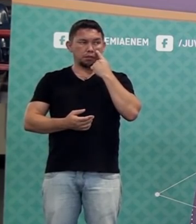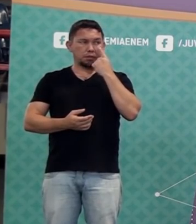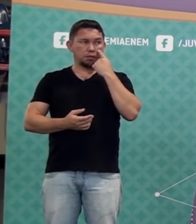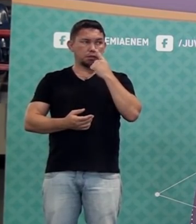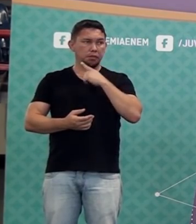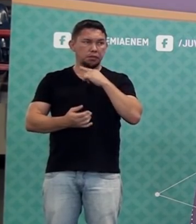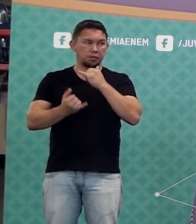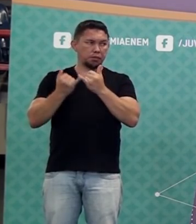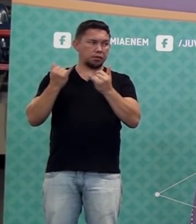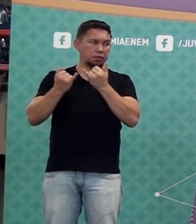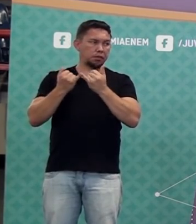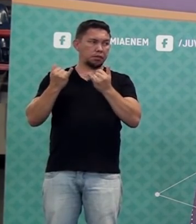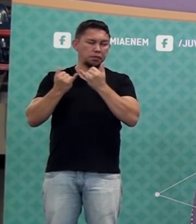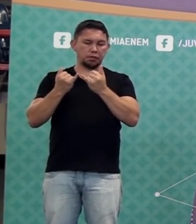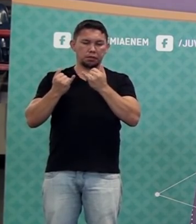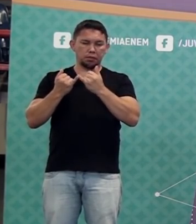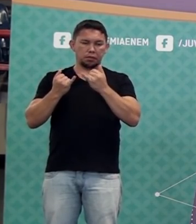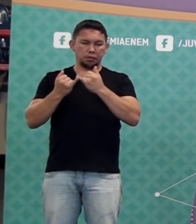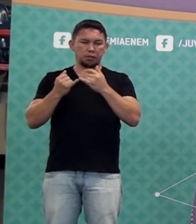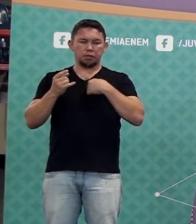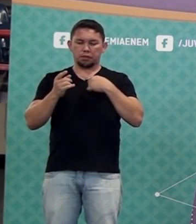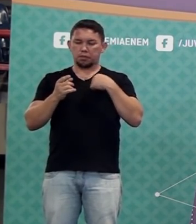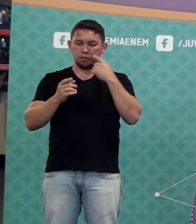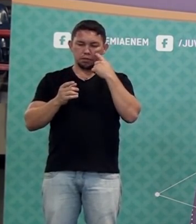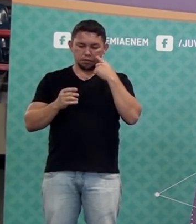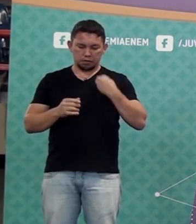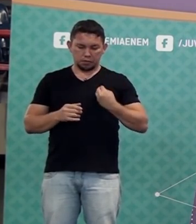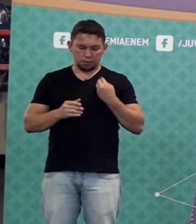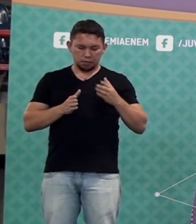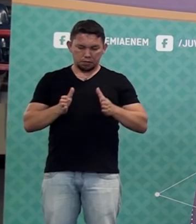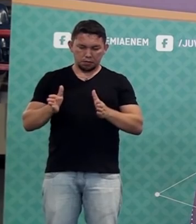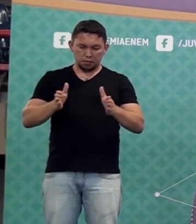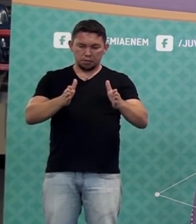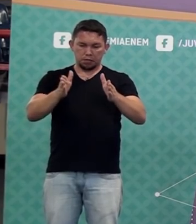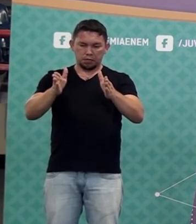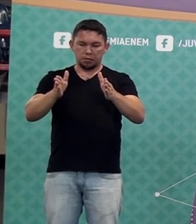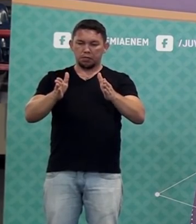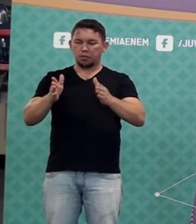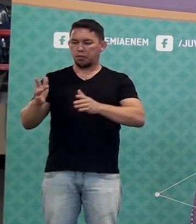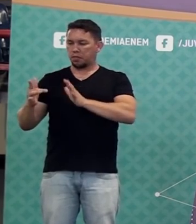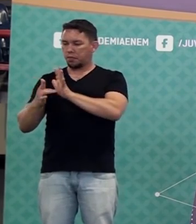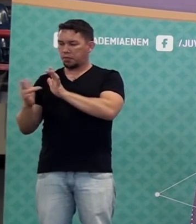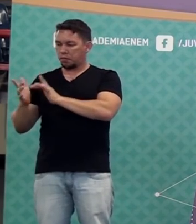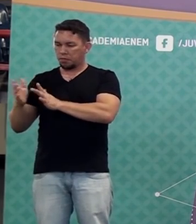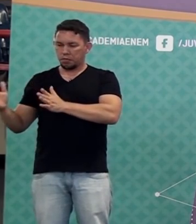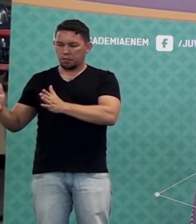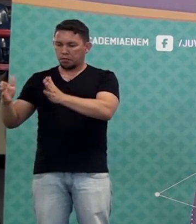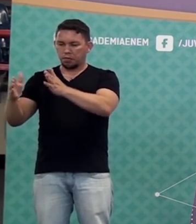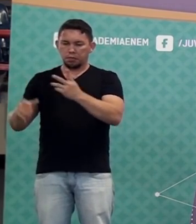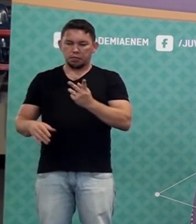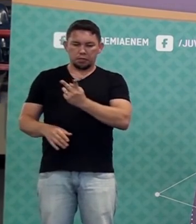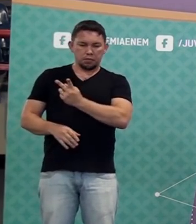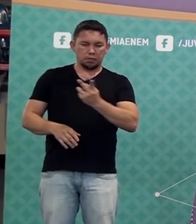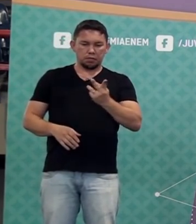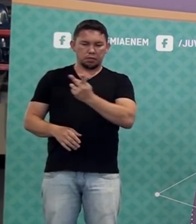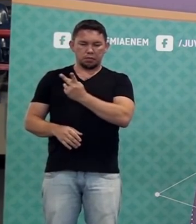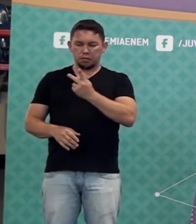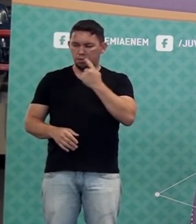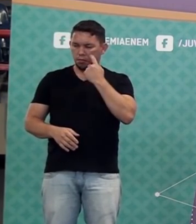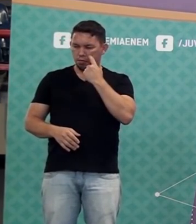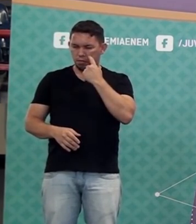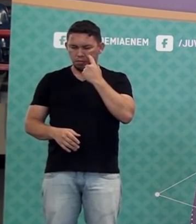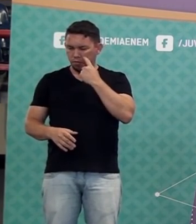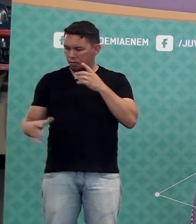muita semelhança entre a trajetória de Sócrates e de Jesus, da personagem Jesus? Não é interessante